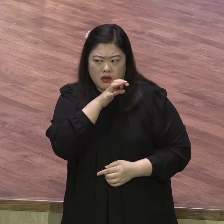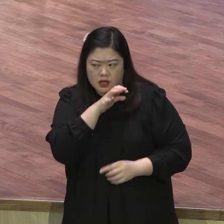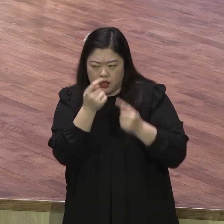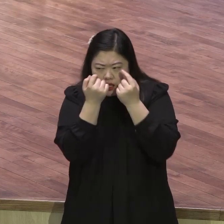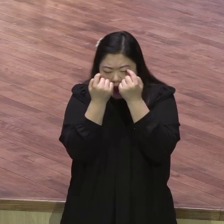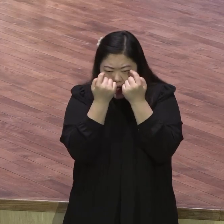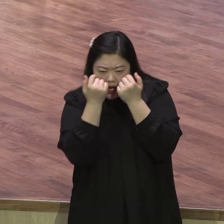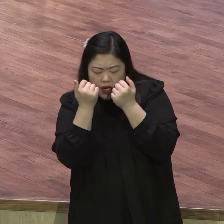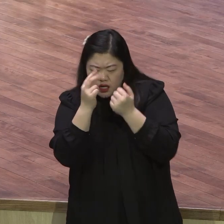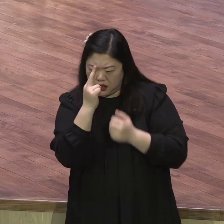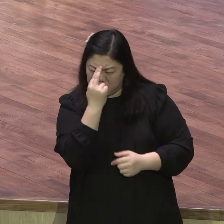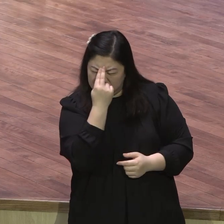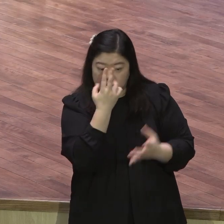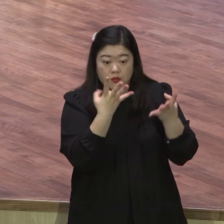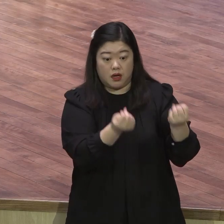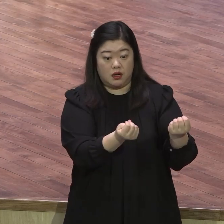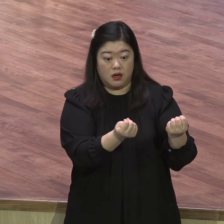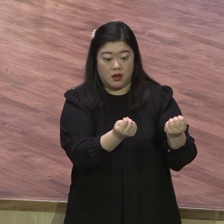질투하고 엉망하고